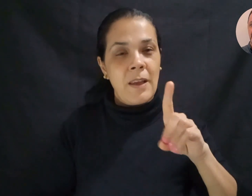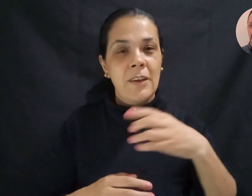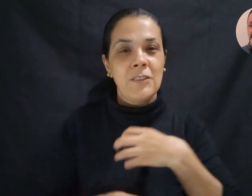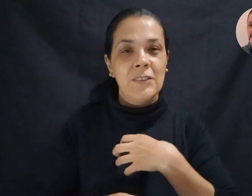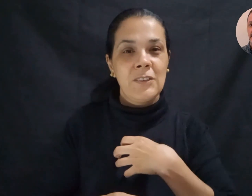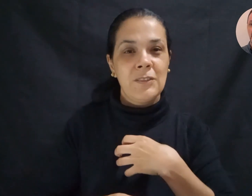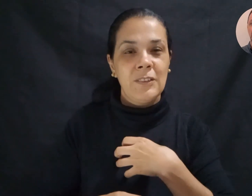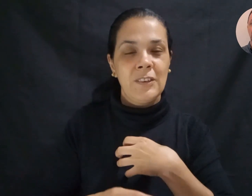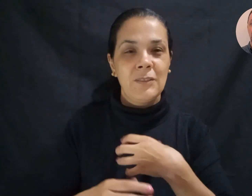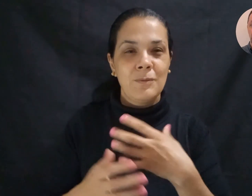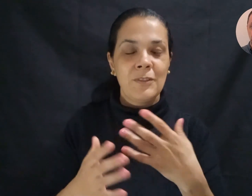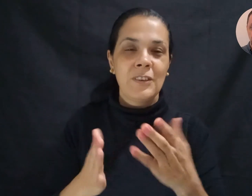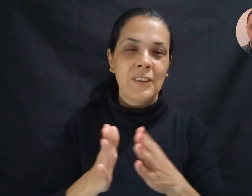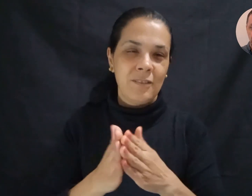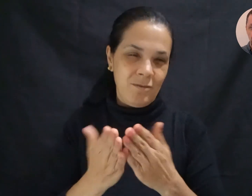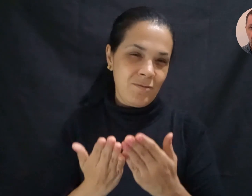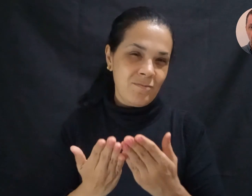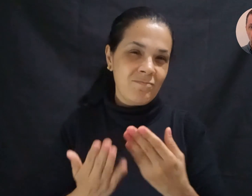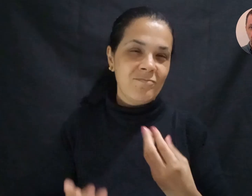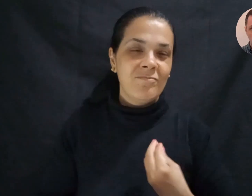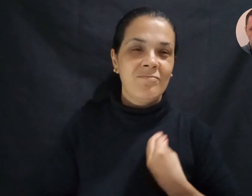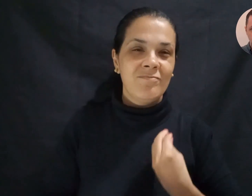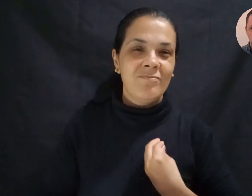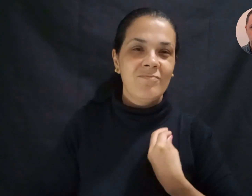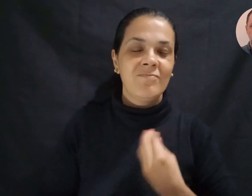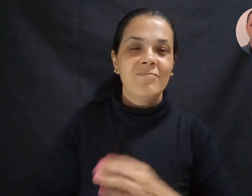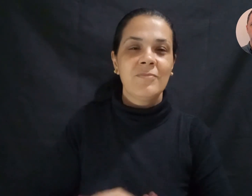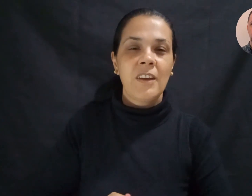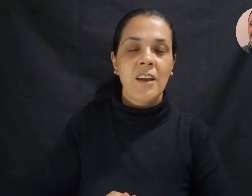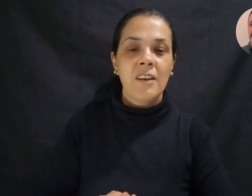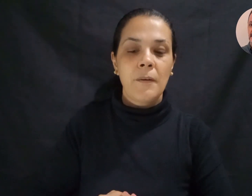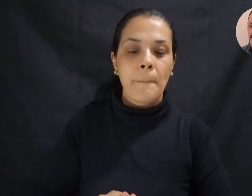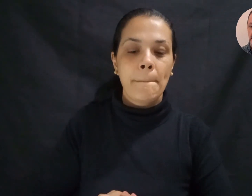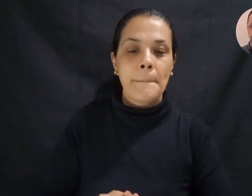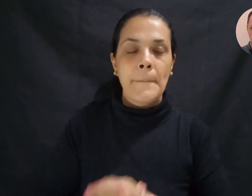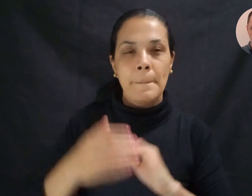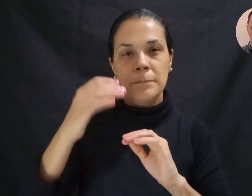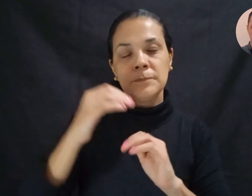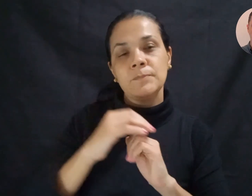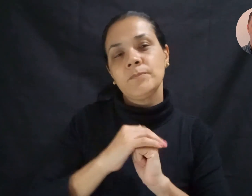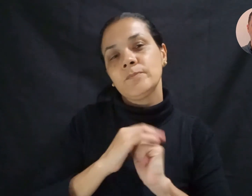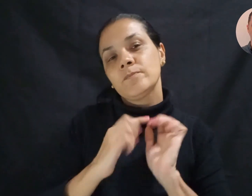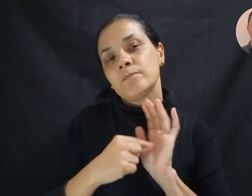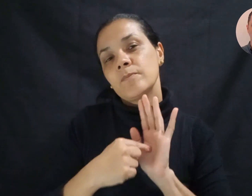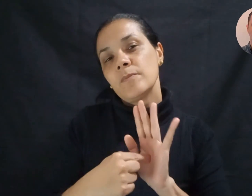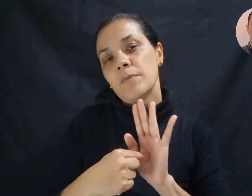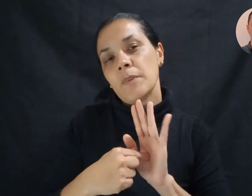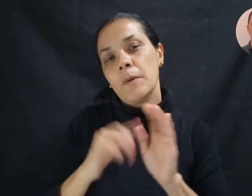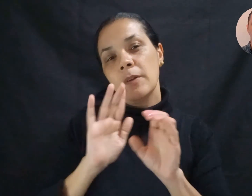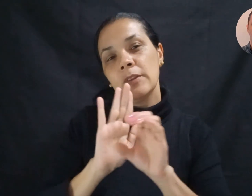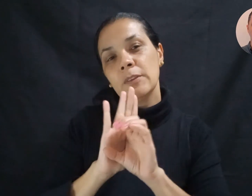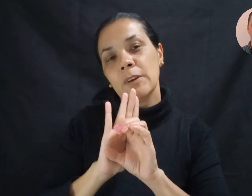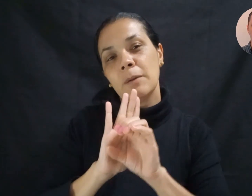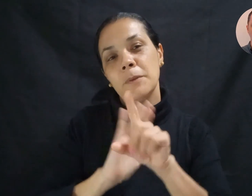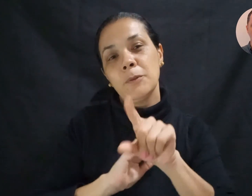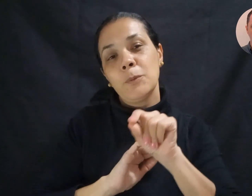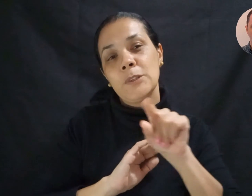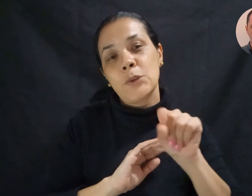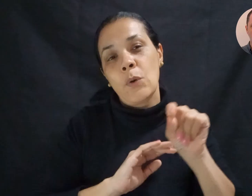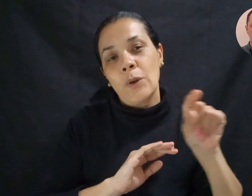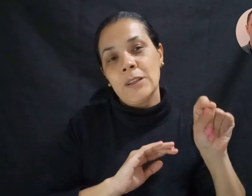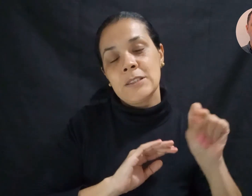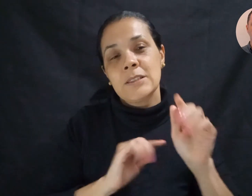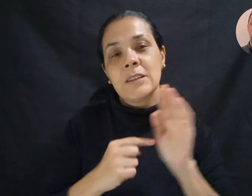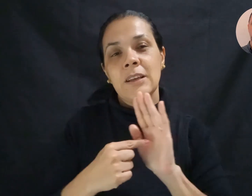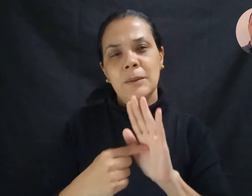de Entender, Uma Nova Forma de Viver, psicografado pelo médium Francisco do Espírito Santo Neto, no capítulo Escolhas, vai